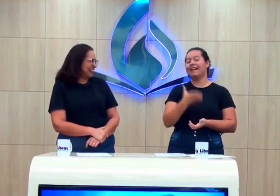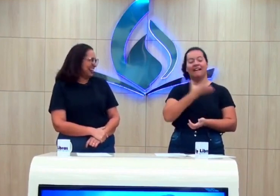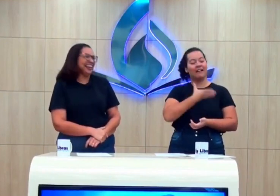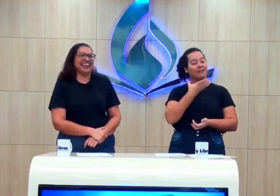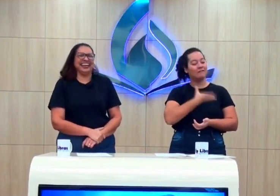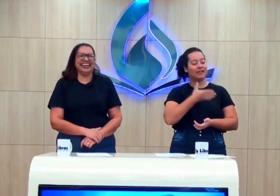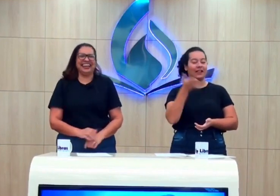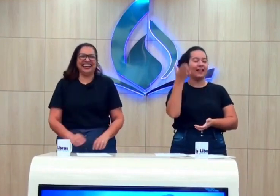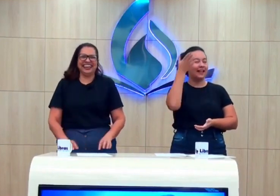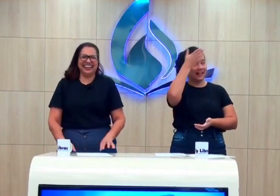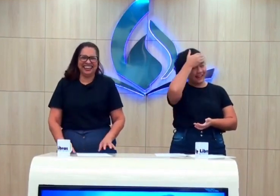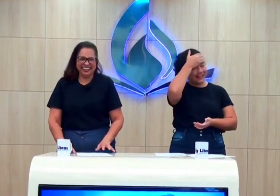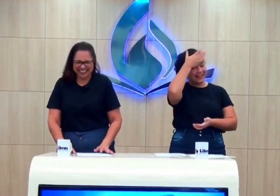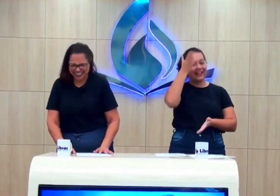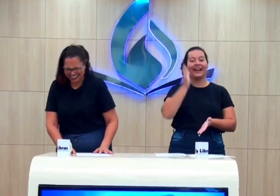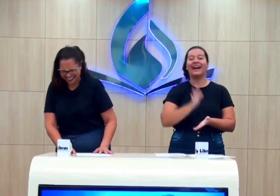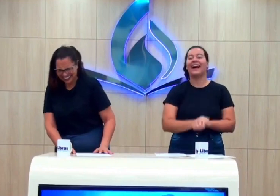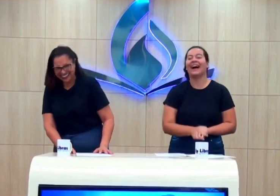sou, né?